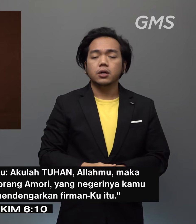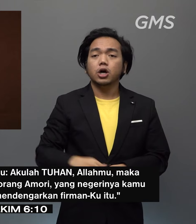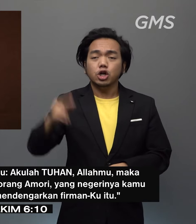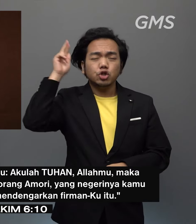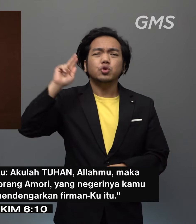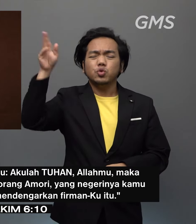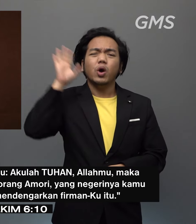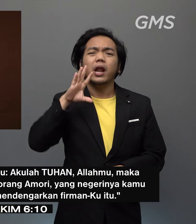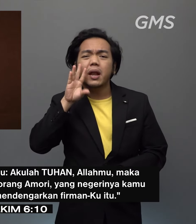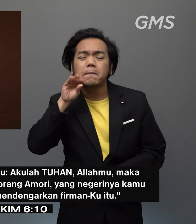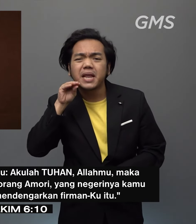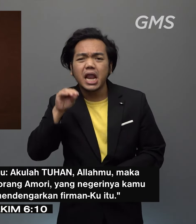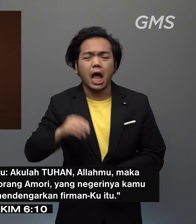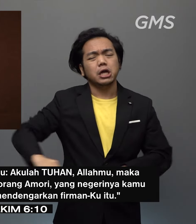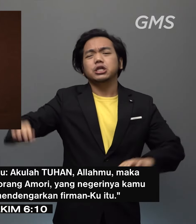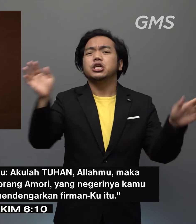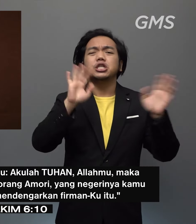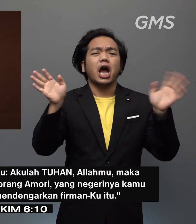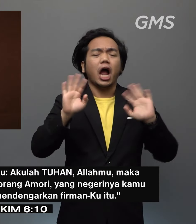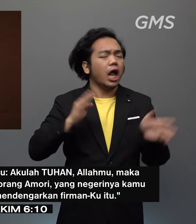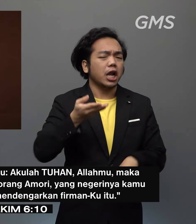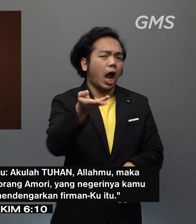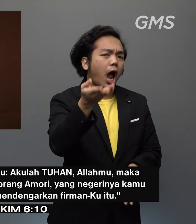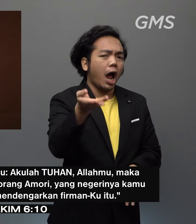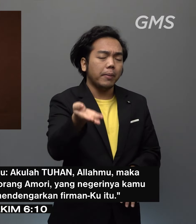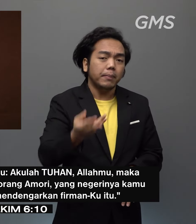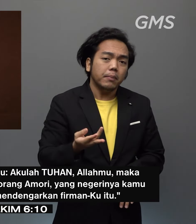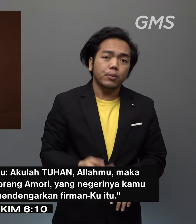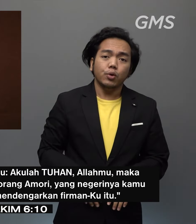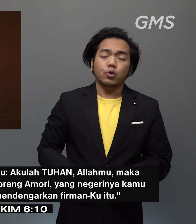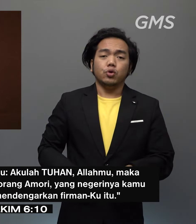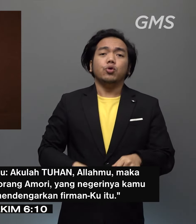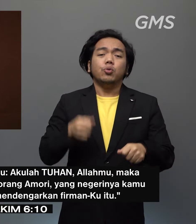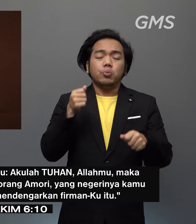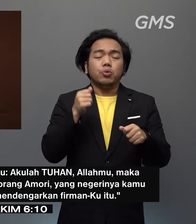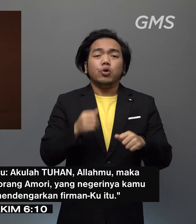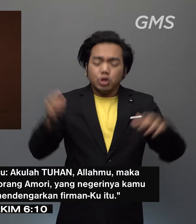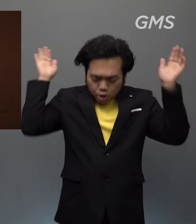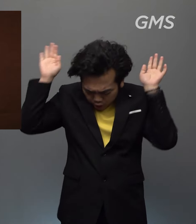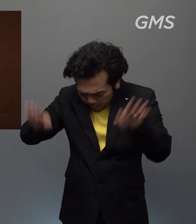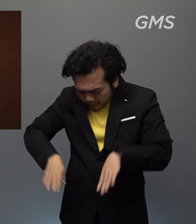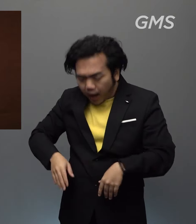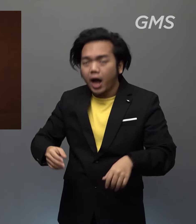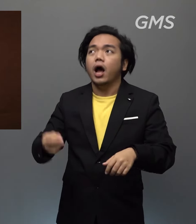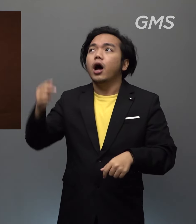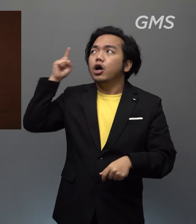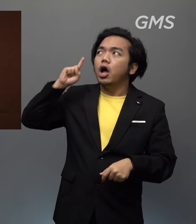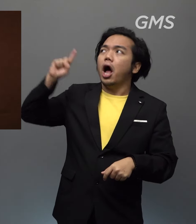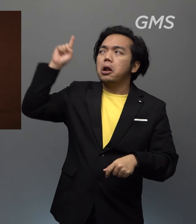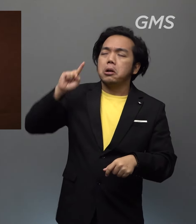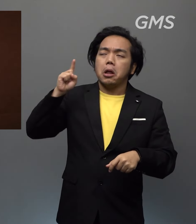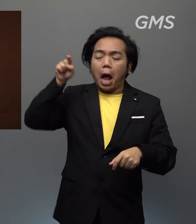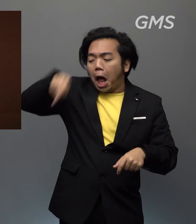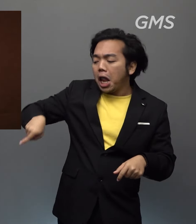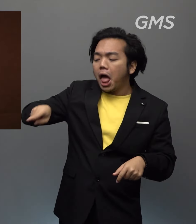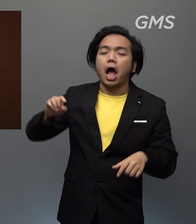yang negerinya telah kamu diami. Tetapi kamu tidak mendengarkan firmanku. Oh,